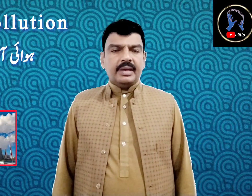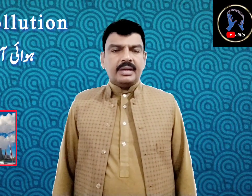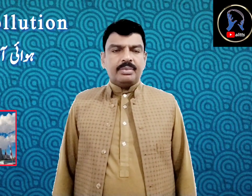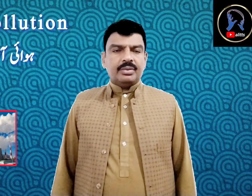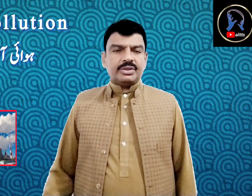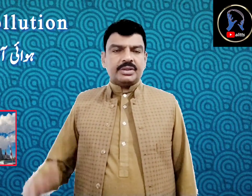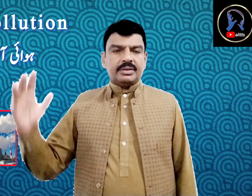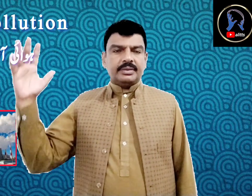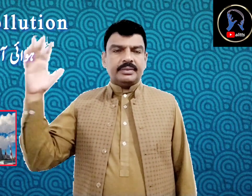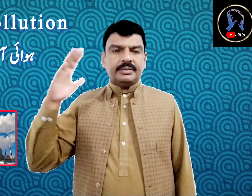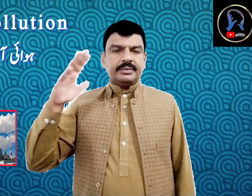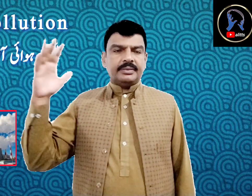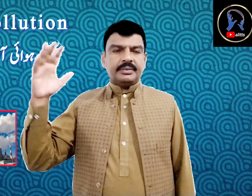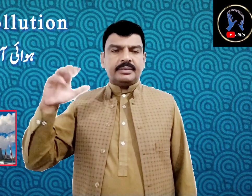एयर पोल्यूशन।